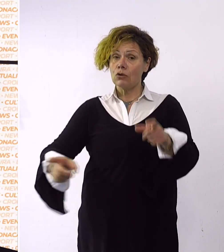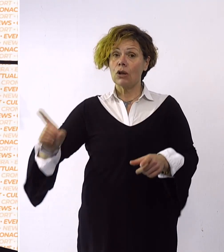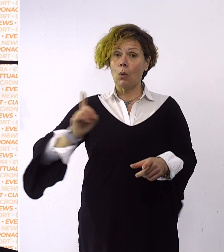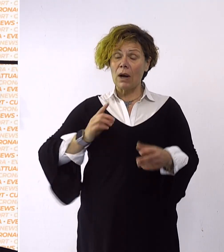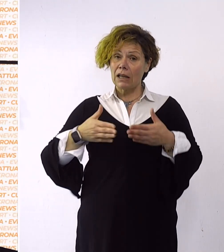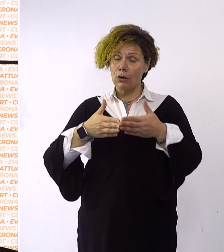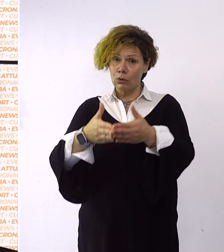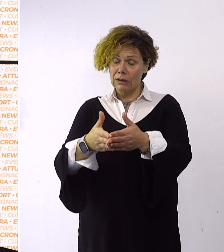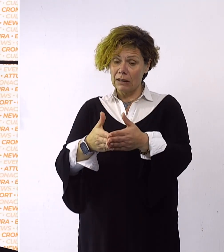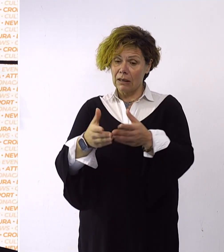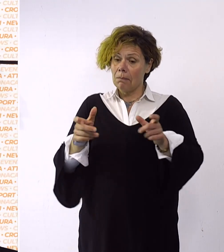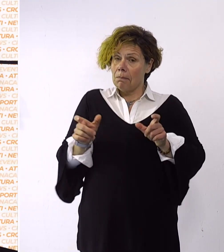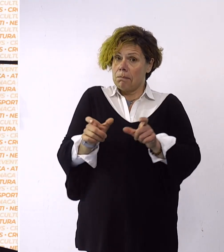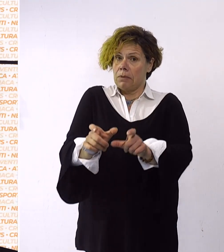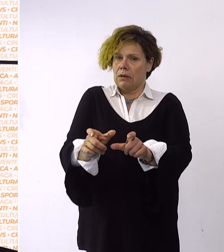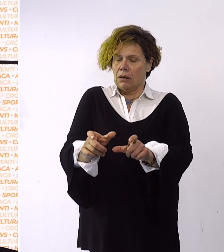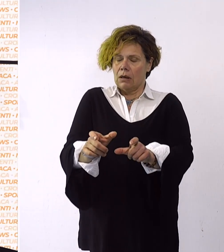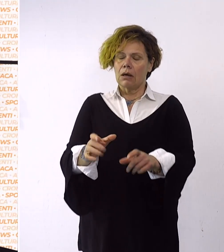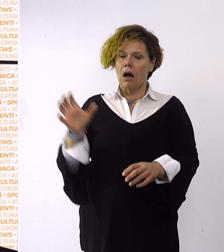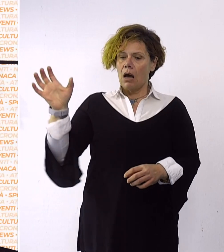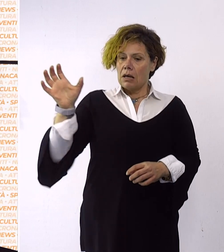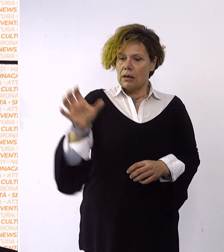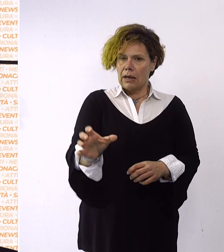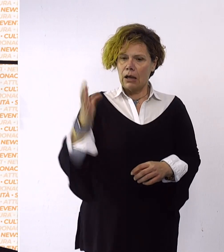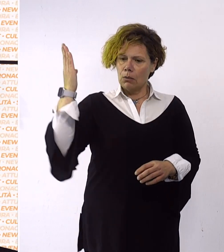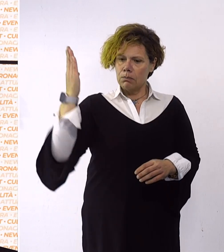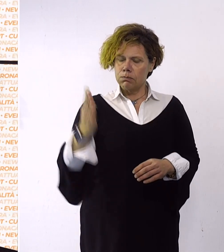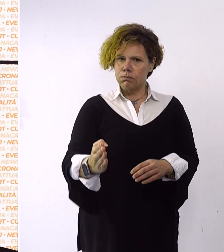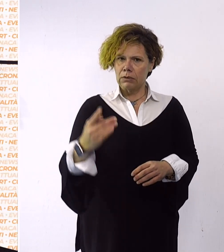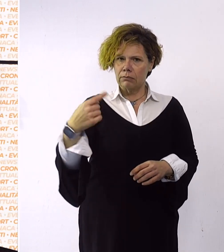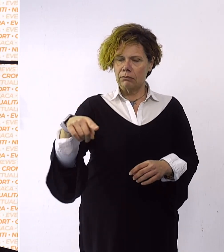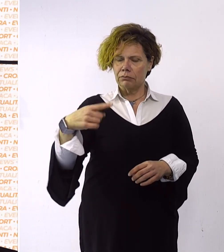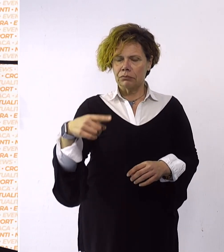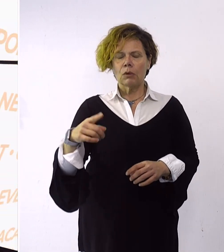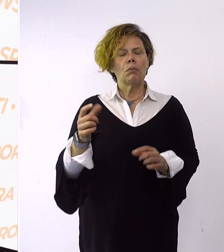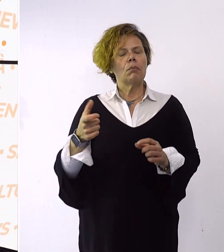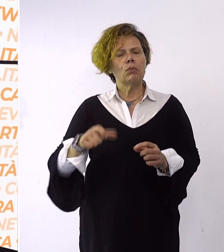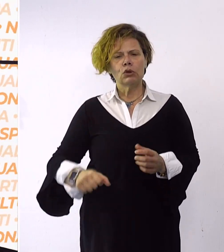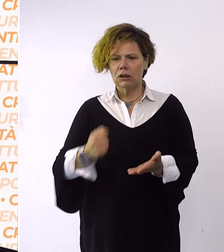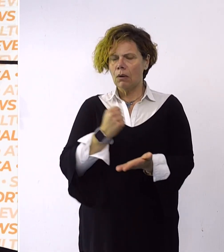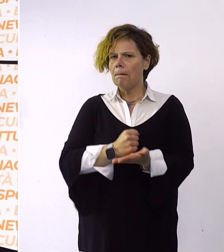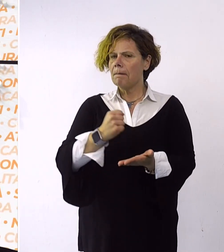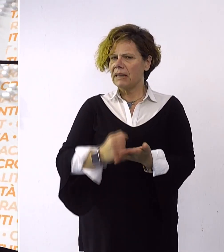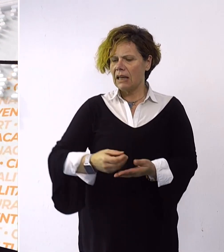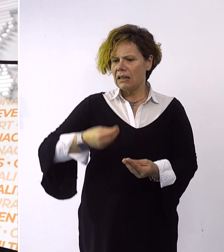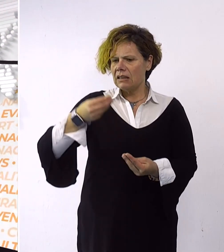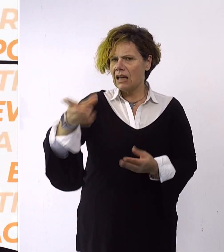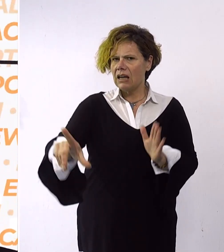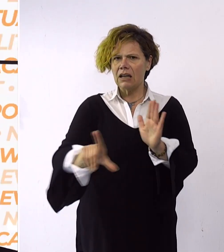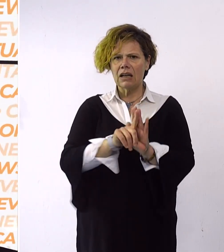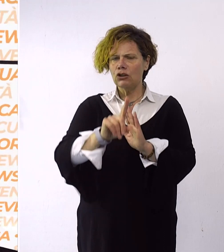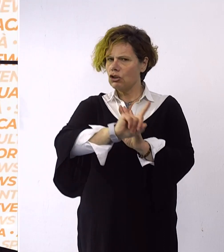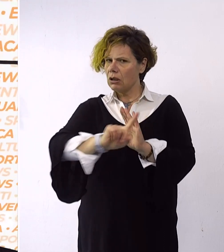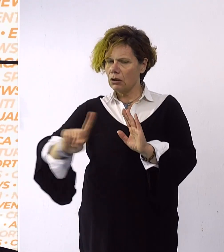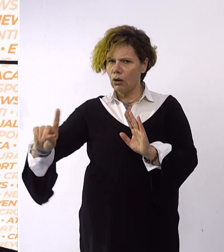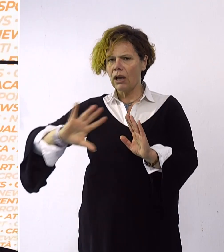Costiera. L'ipotesi di reato ruoterebbe intorno alla concessione irregolare di patenti nautiche e